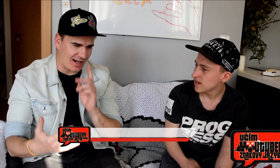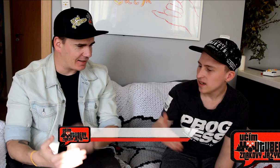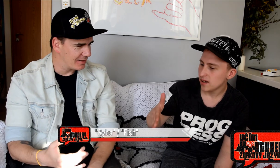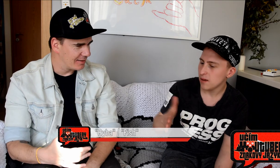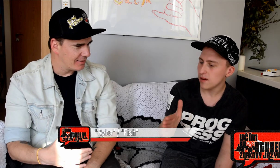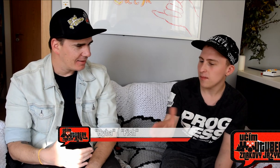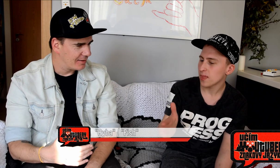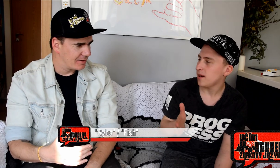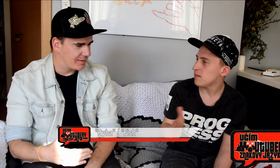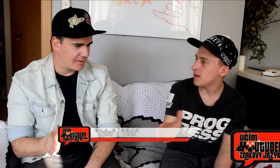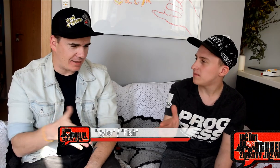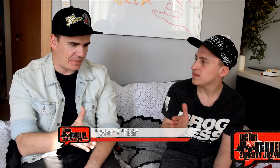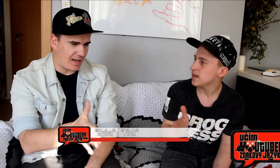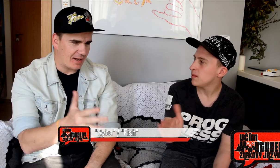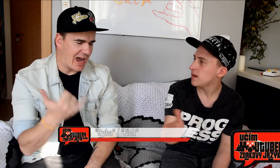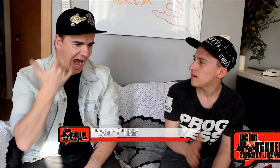jak? Ryba.